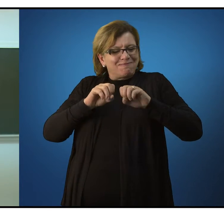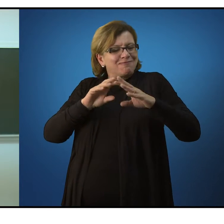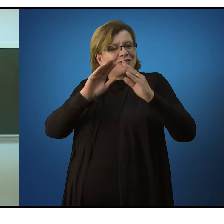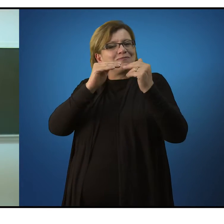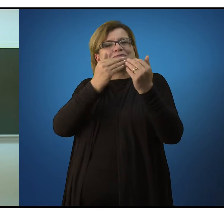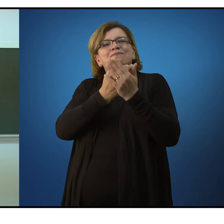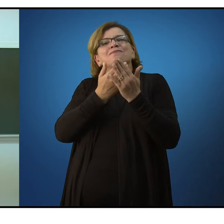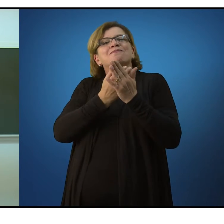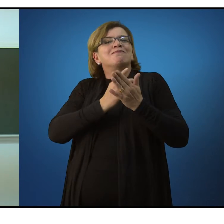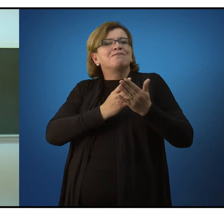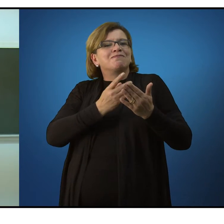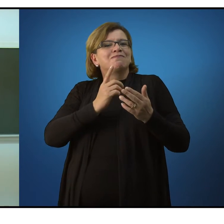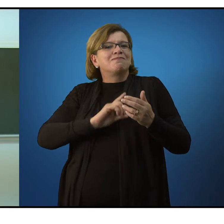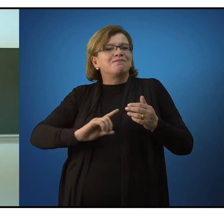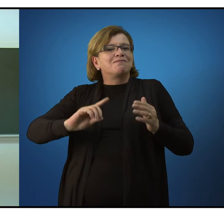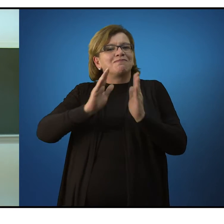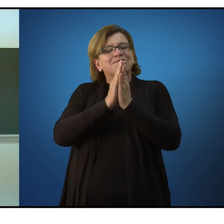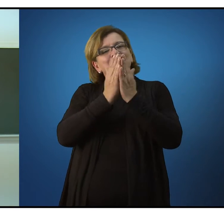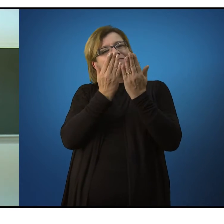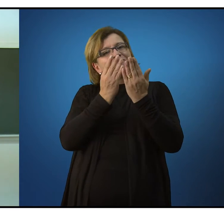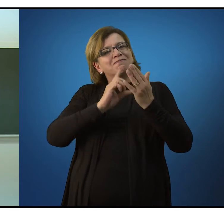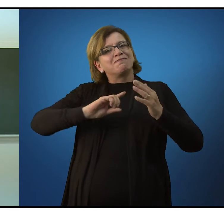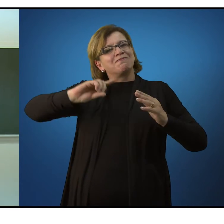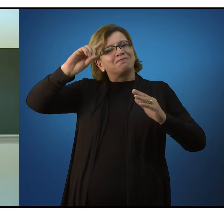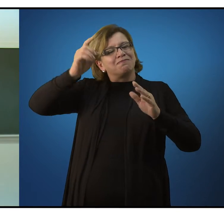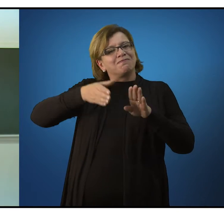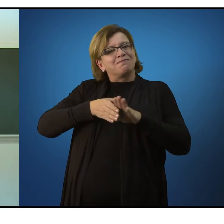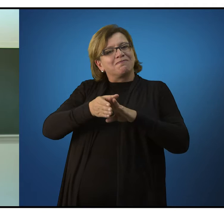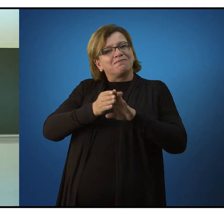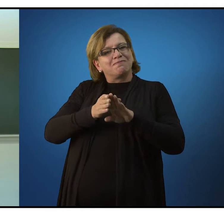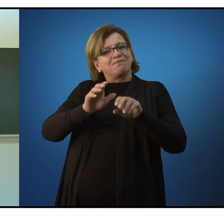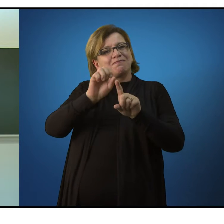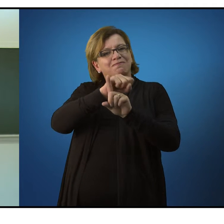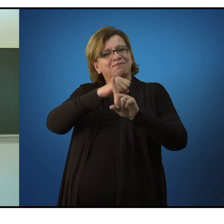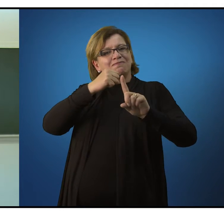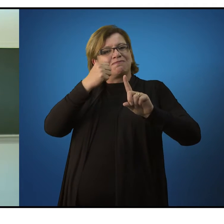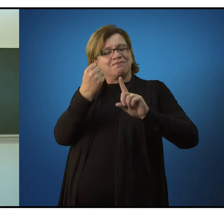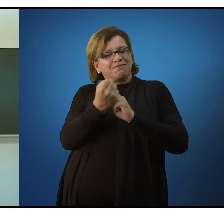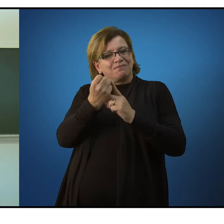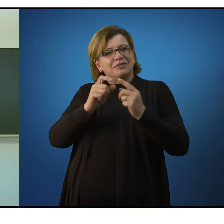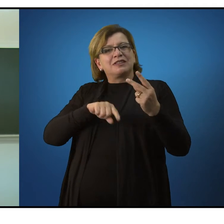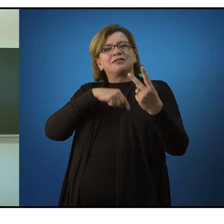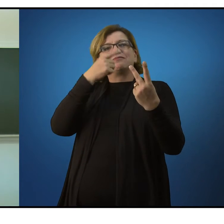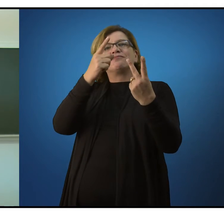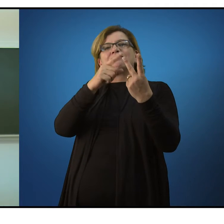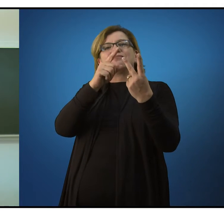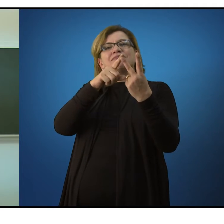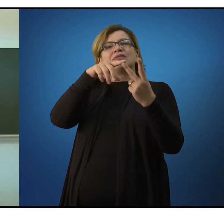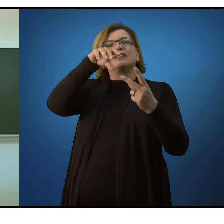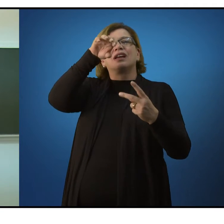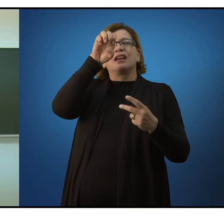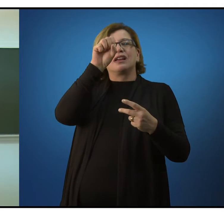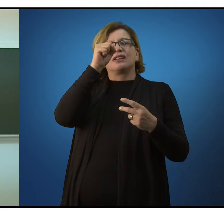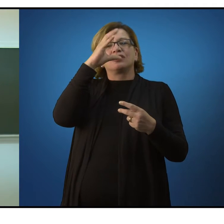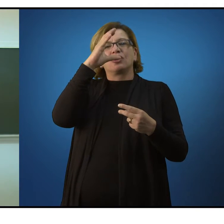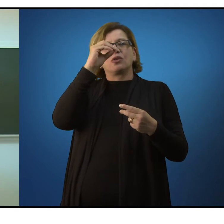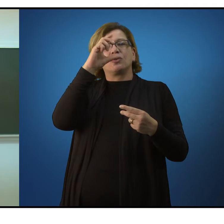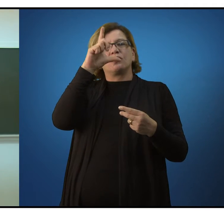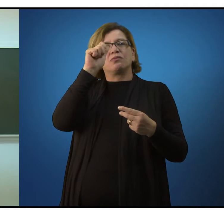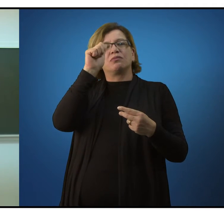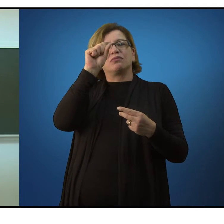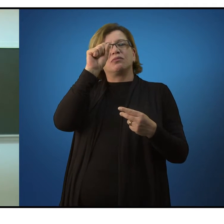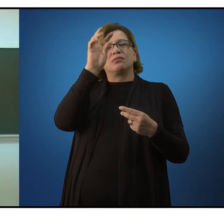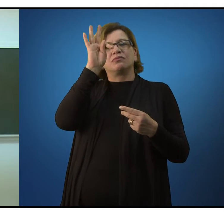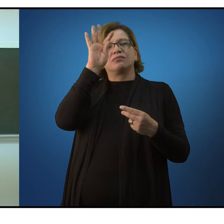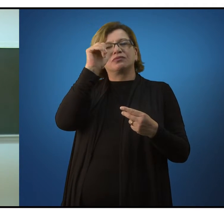para a sociedade ou para as comunidades. A escolástica, nós temos uma outra referência importante, também muito